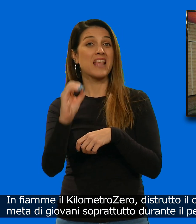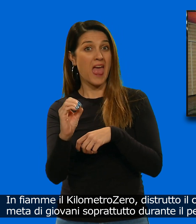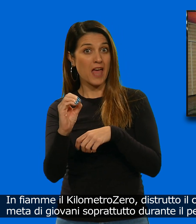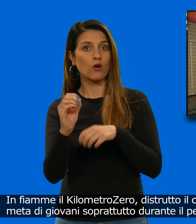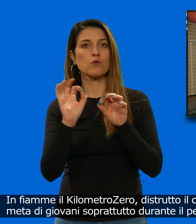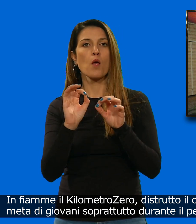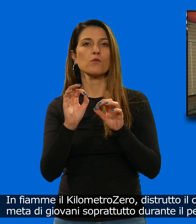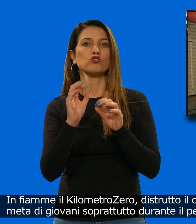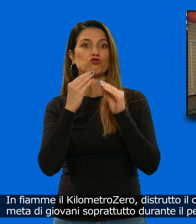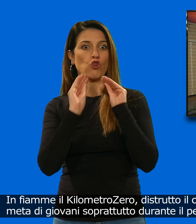periodo